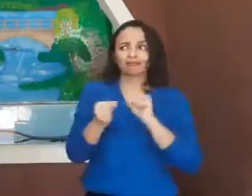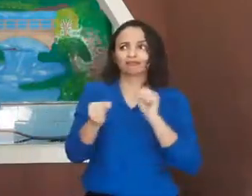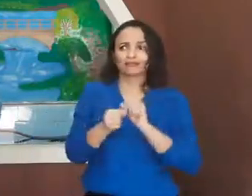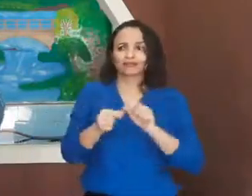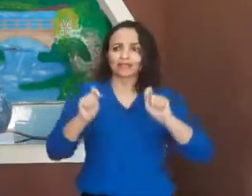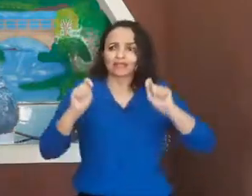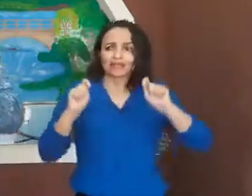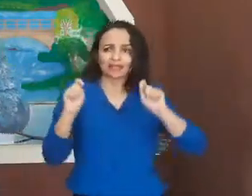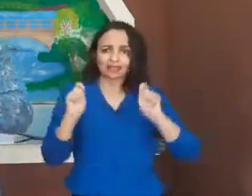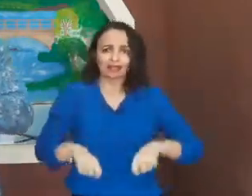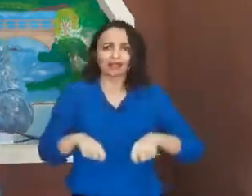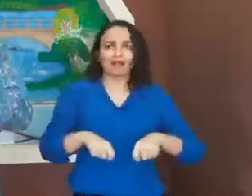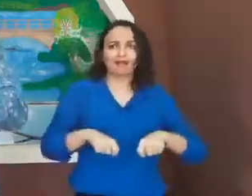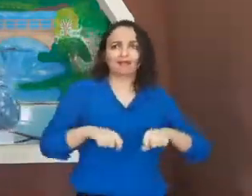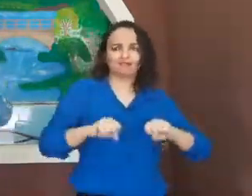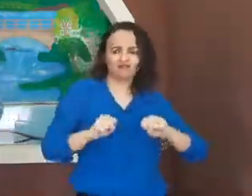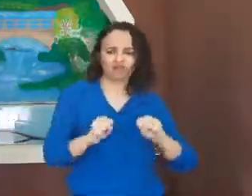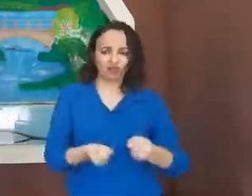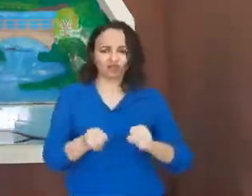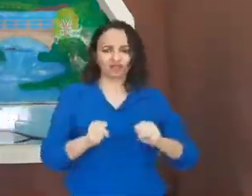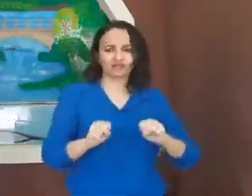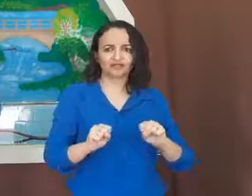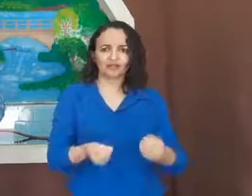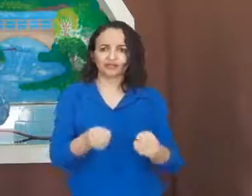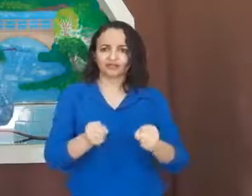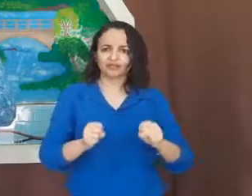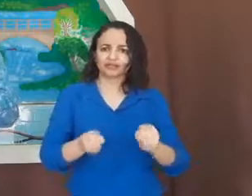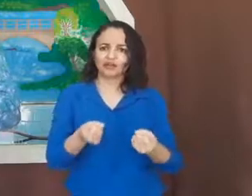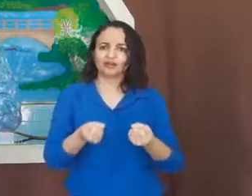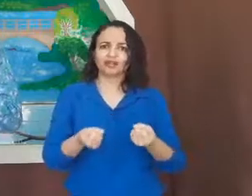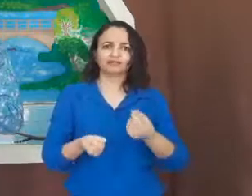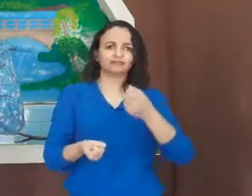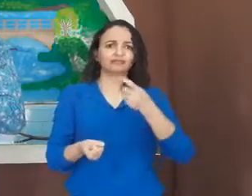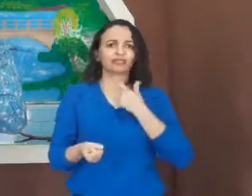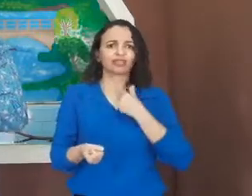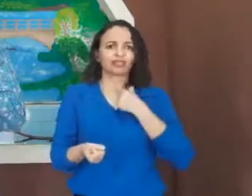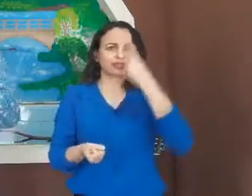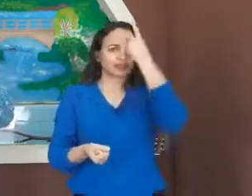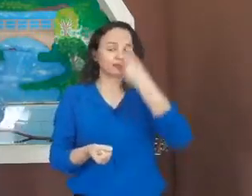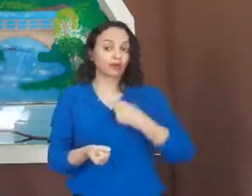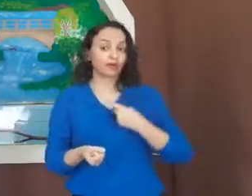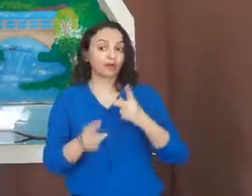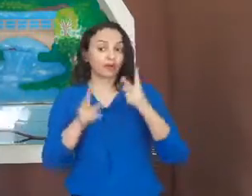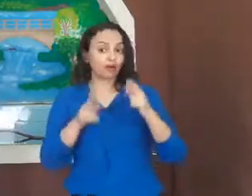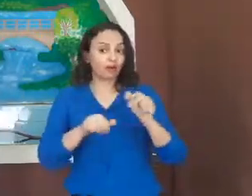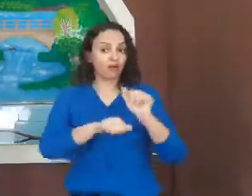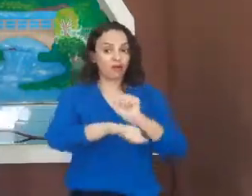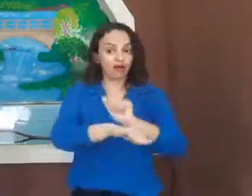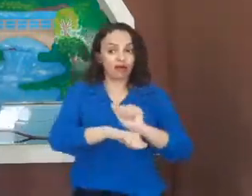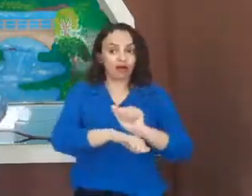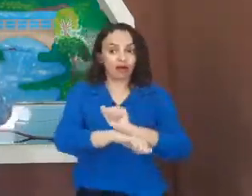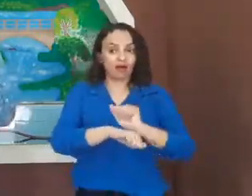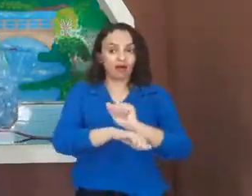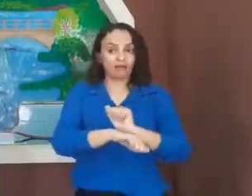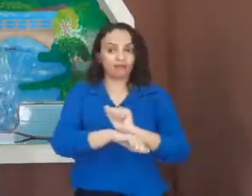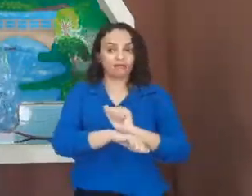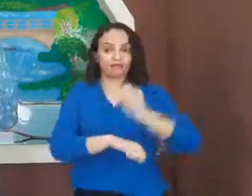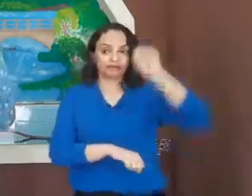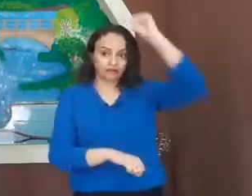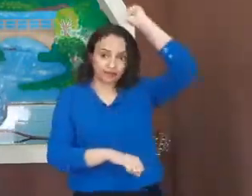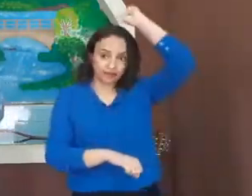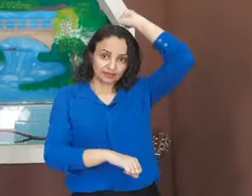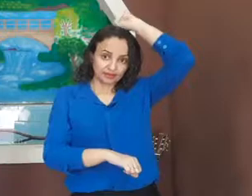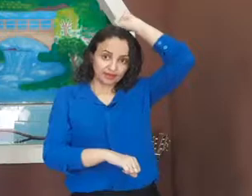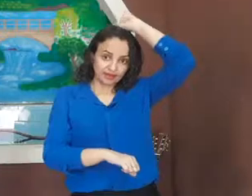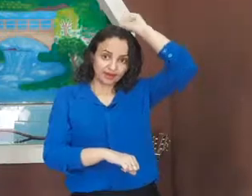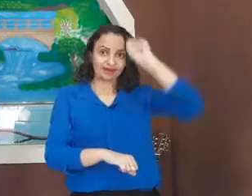encaixem à força, como fez Abraão e Sara. Deus tinha prometido um filho a eles e